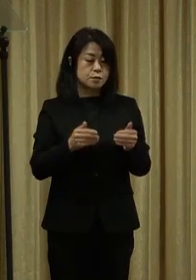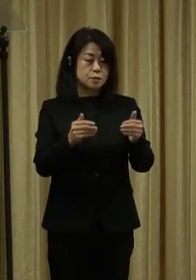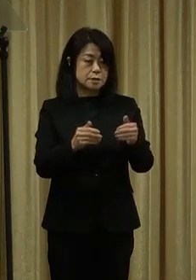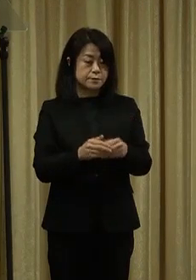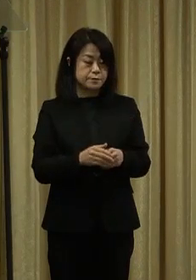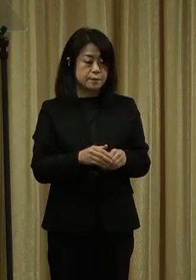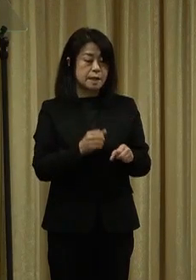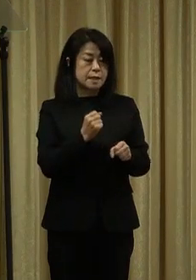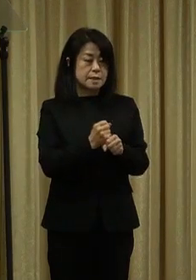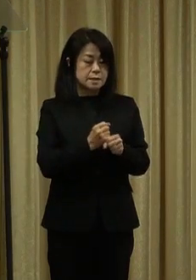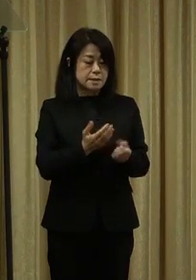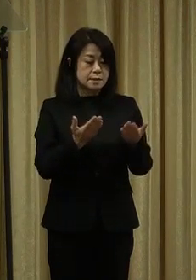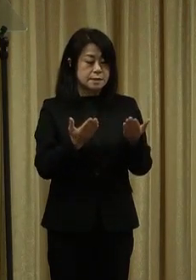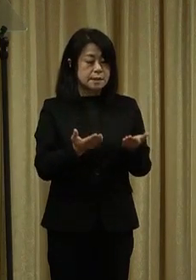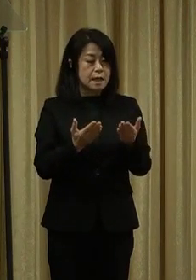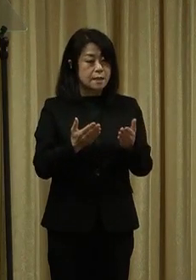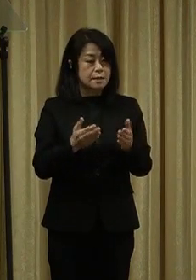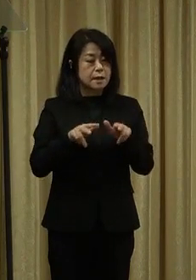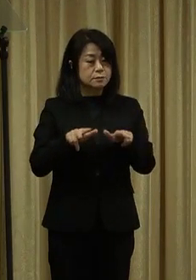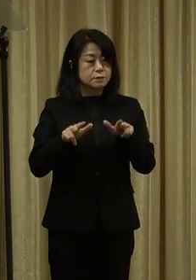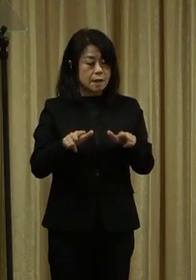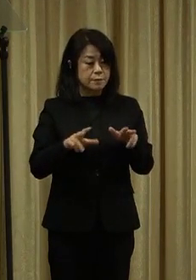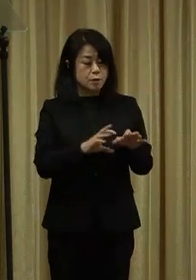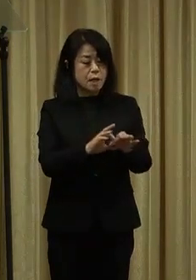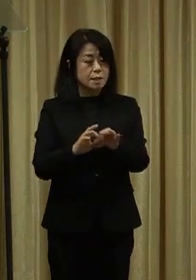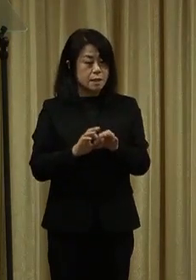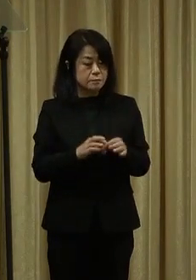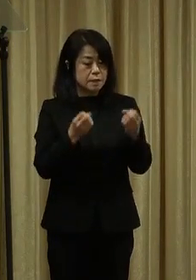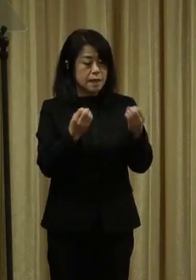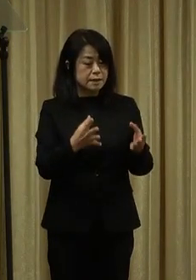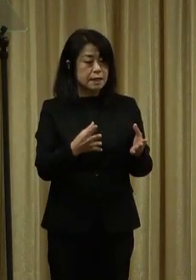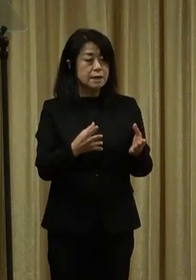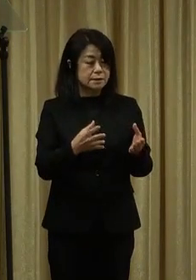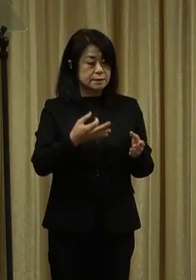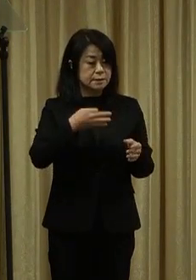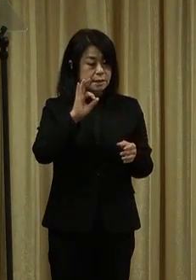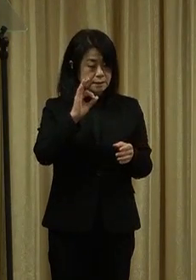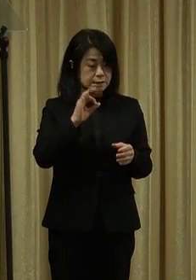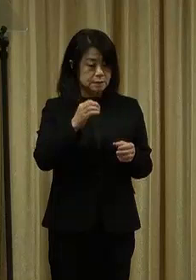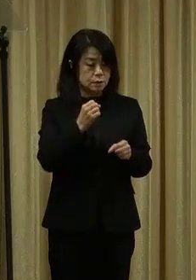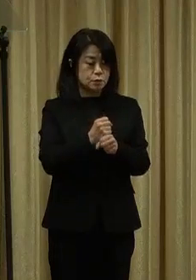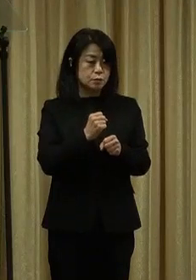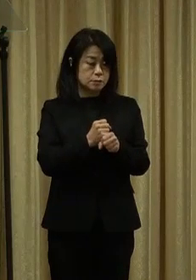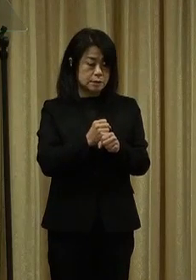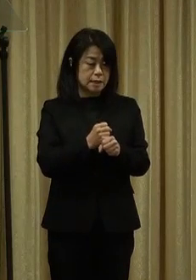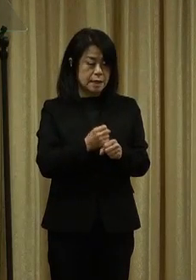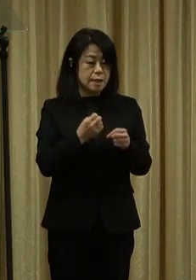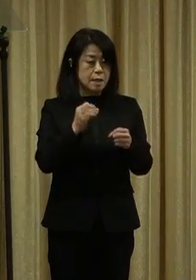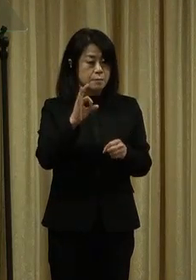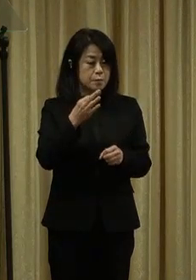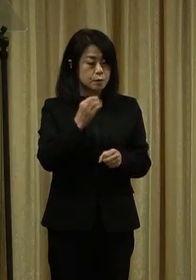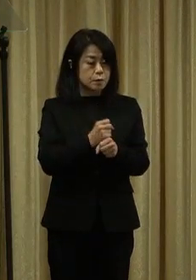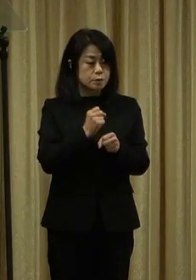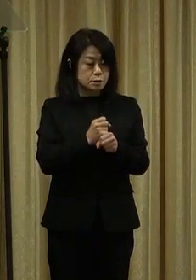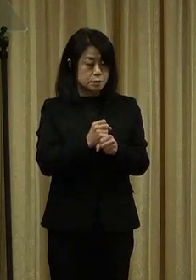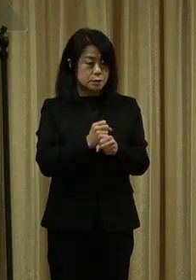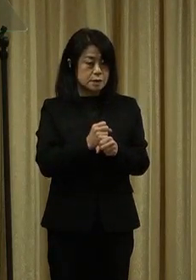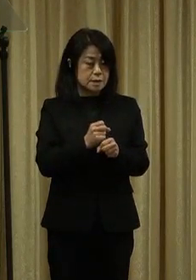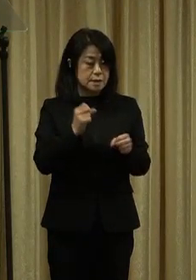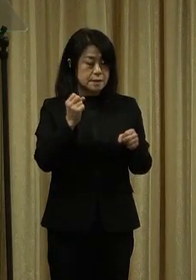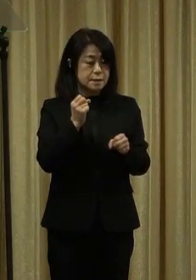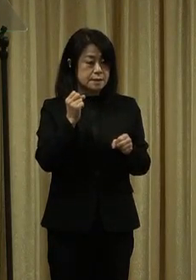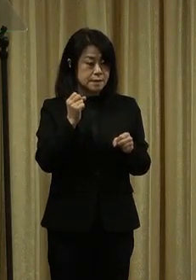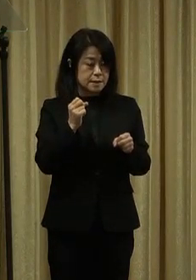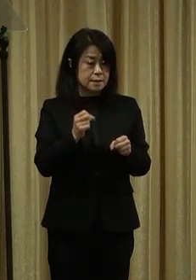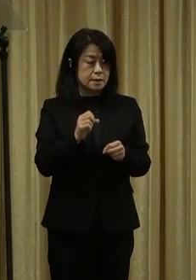産学官連携による新たな付加価値の創出を目指し、新しい富山県ものづくり産業未来戦略に基づ